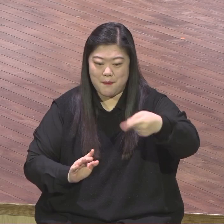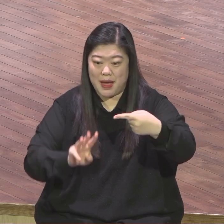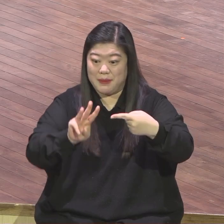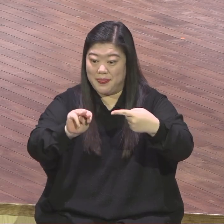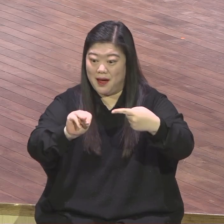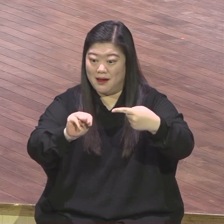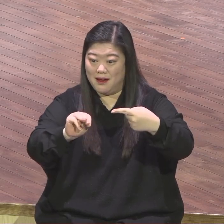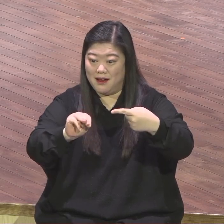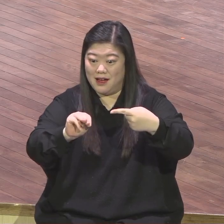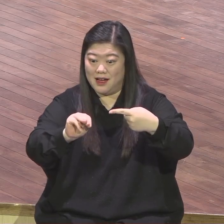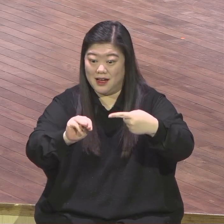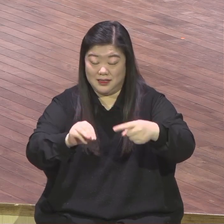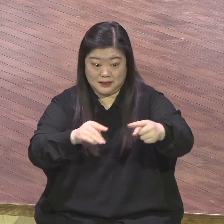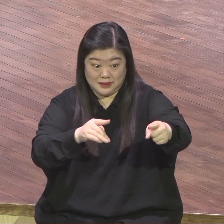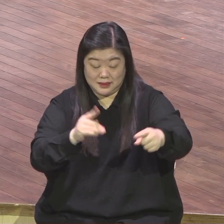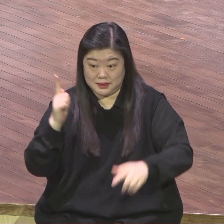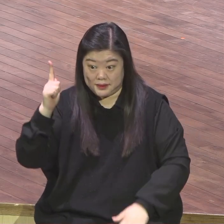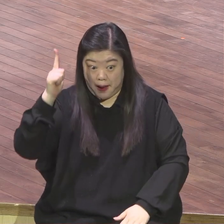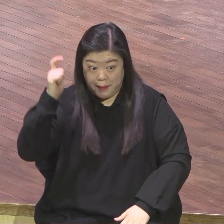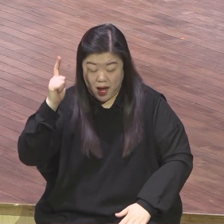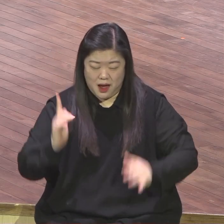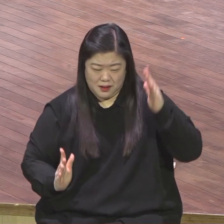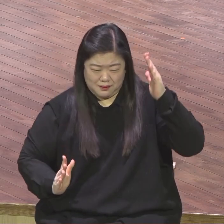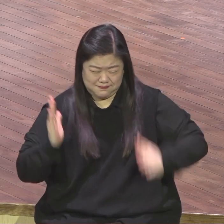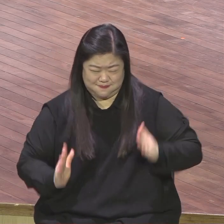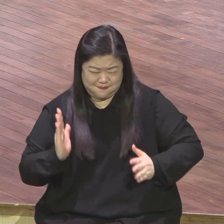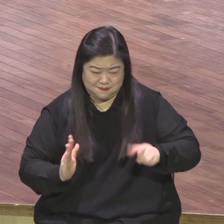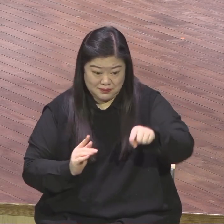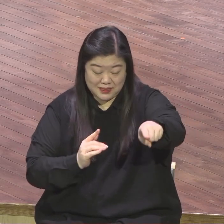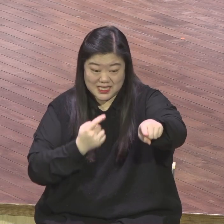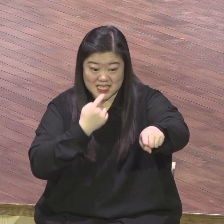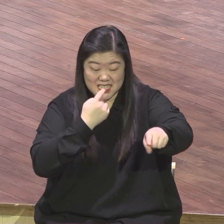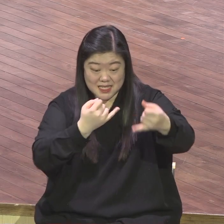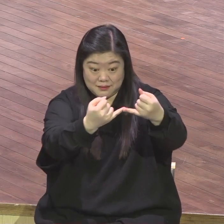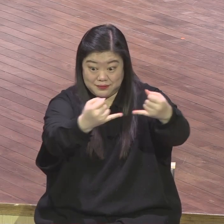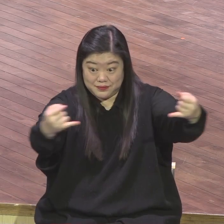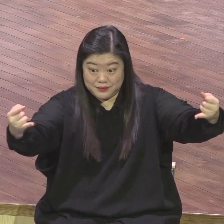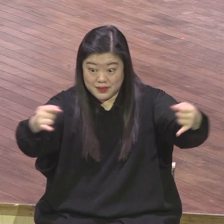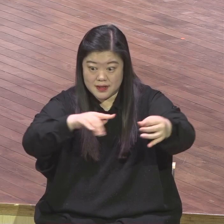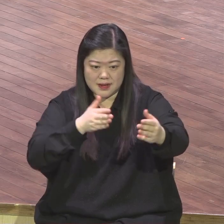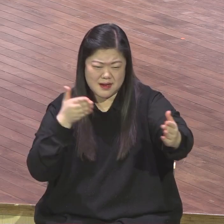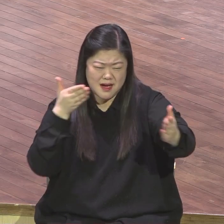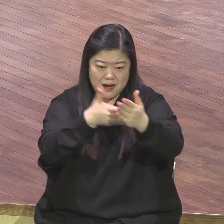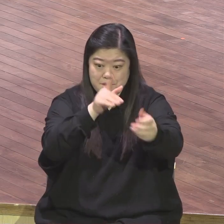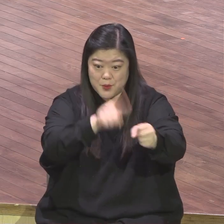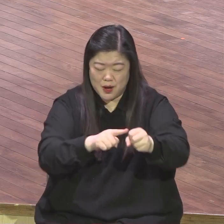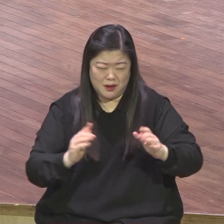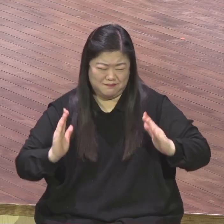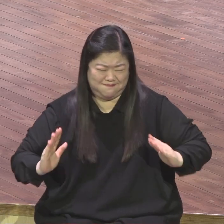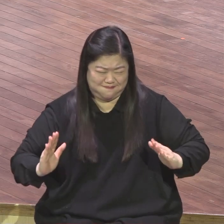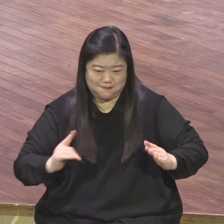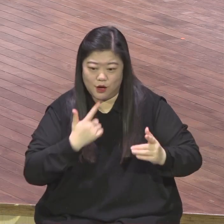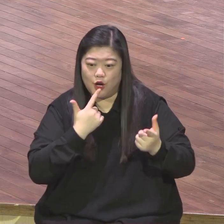오직 결승선을 향해서 달려가는 것. 디오코.